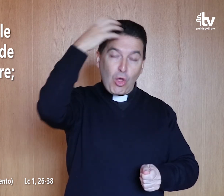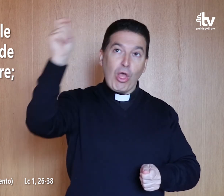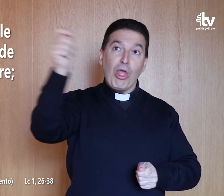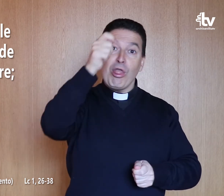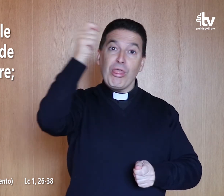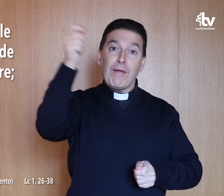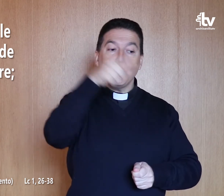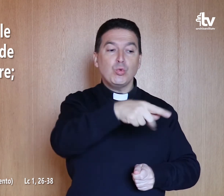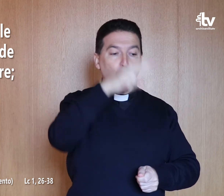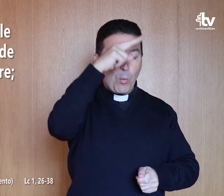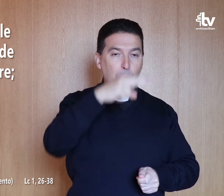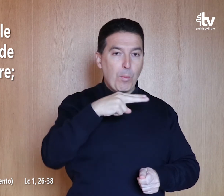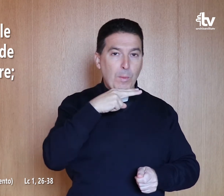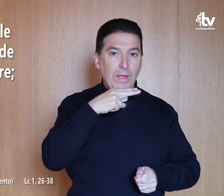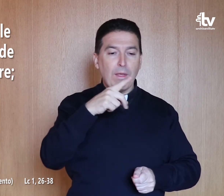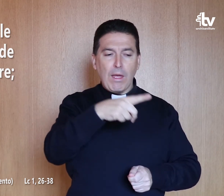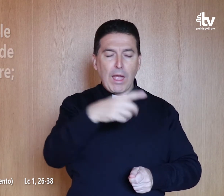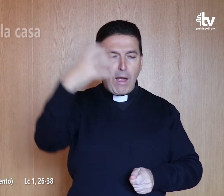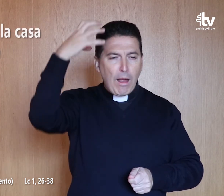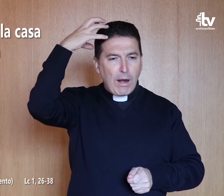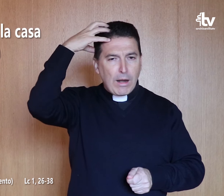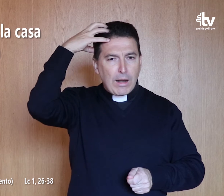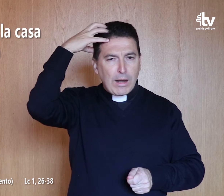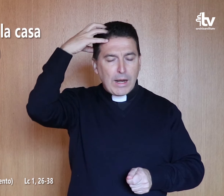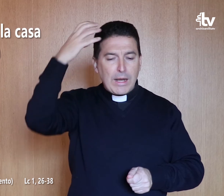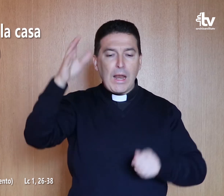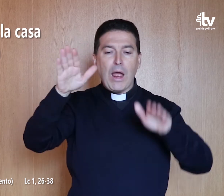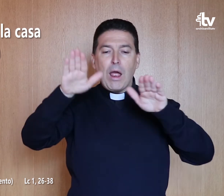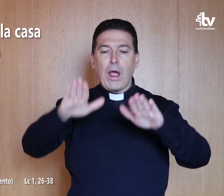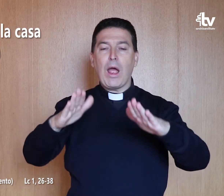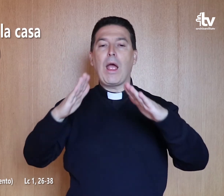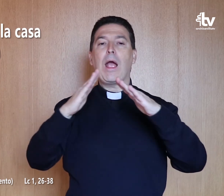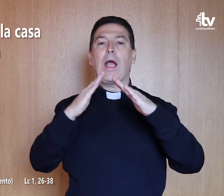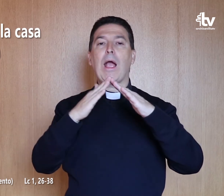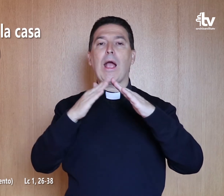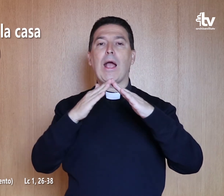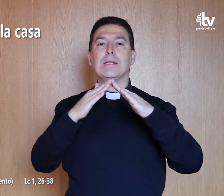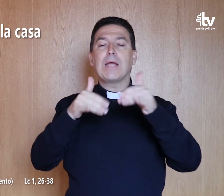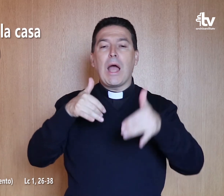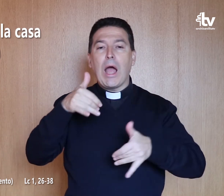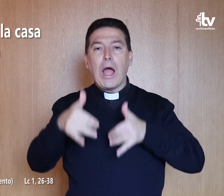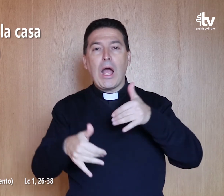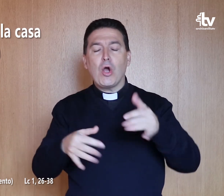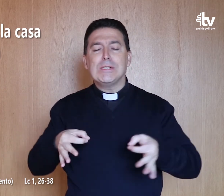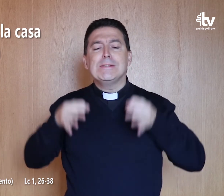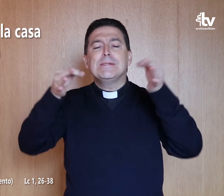trono de David, su padre. Reinará sobre la casa de Jacob, para siempre,